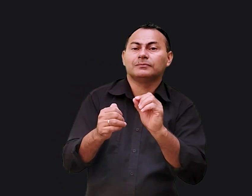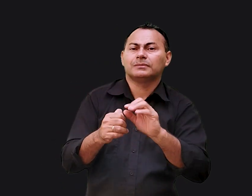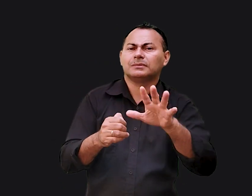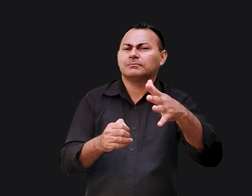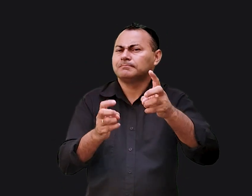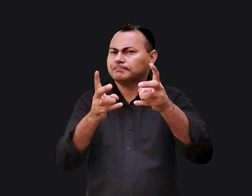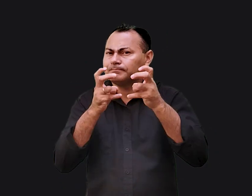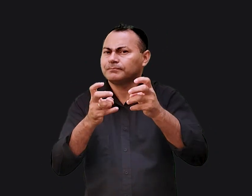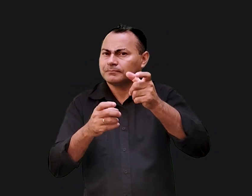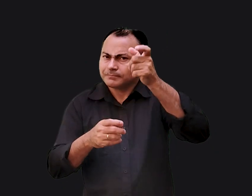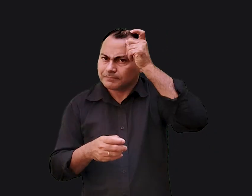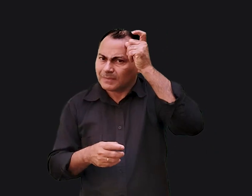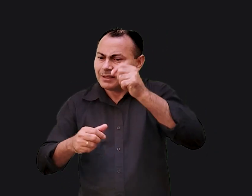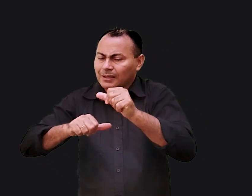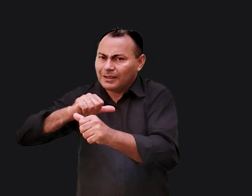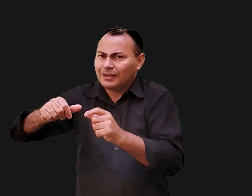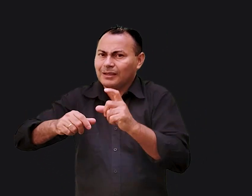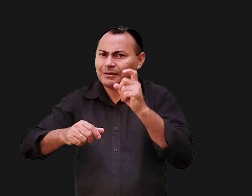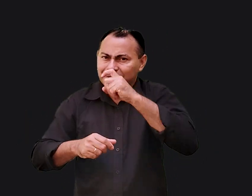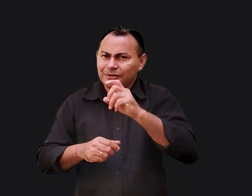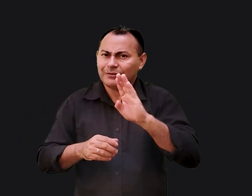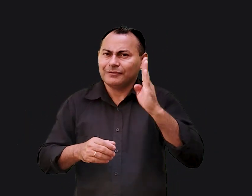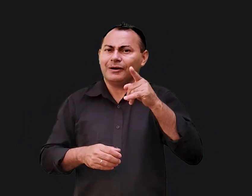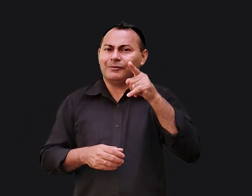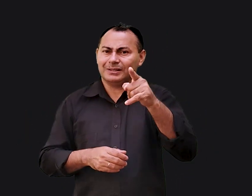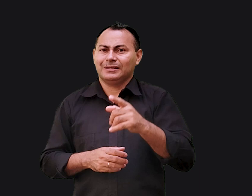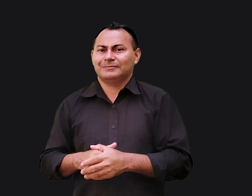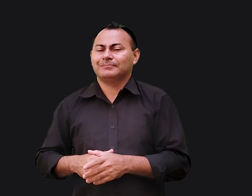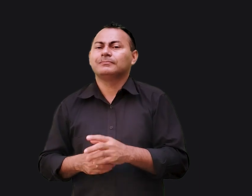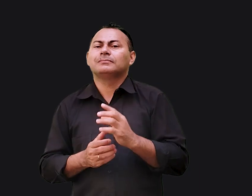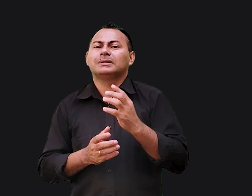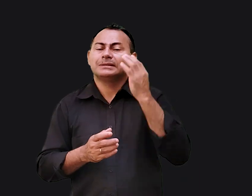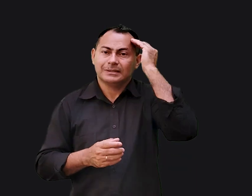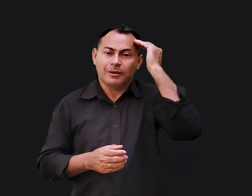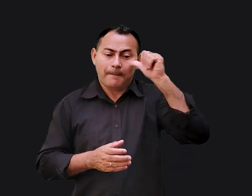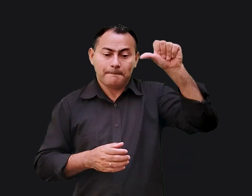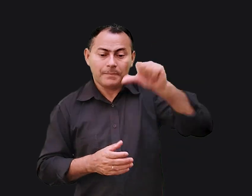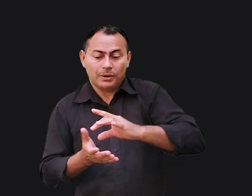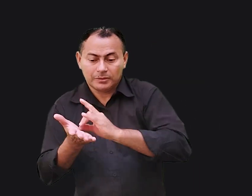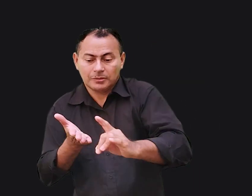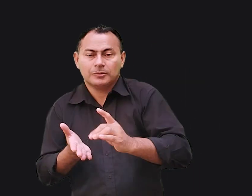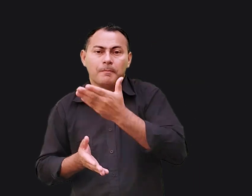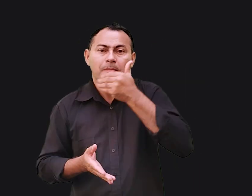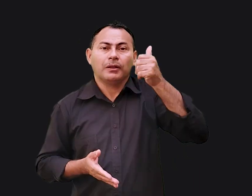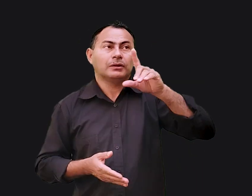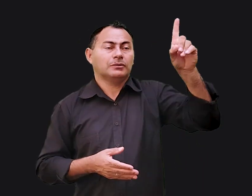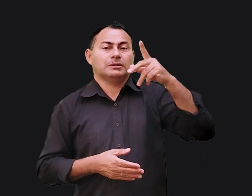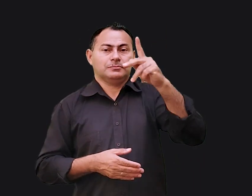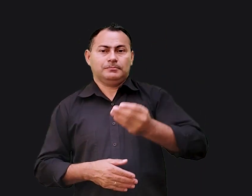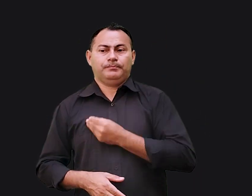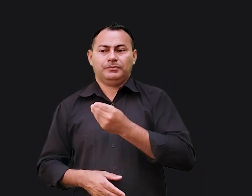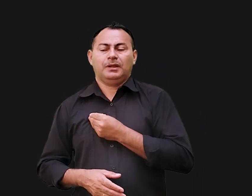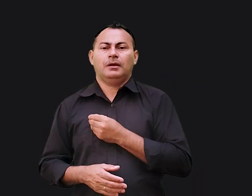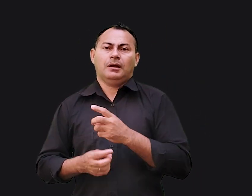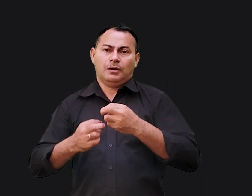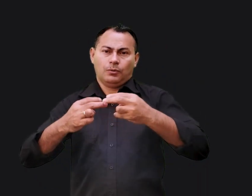talvez você perceba que Satanás enganou você. E aí você entenderá que o pior inimigo do melhor de Deus para a sua vida foi alguma